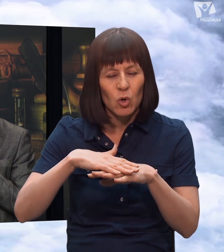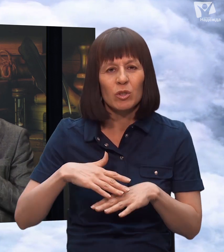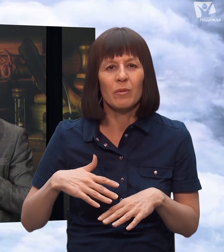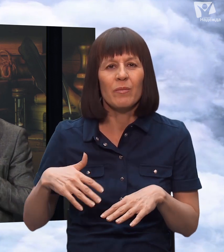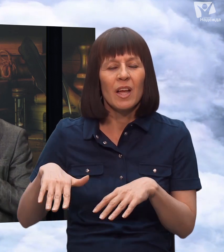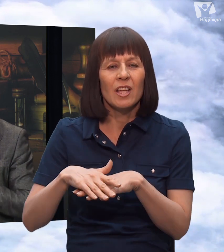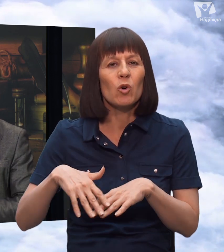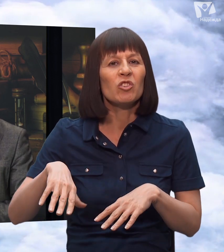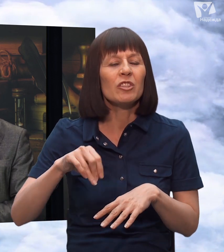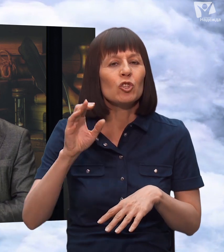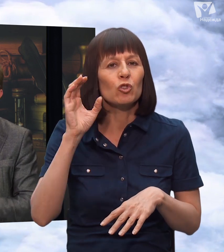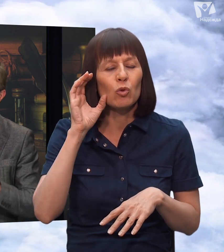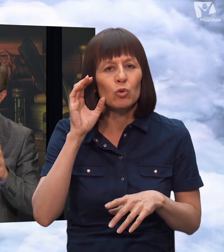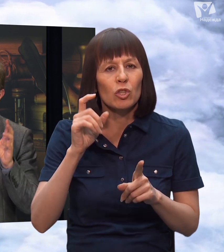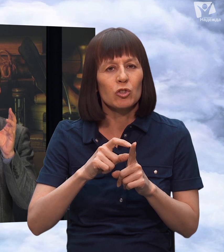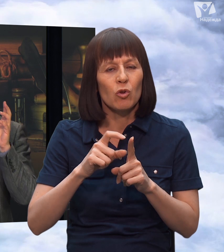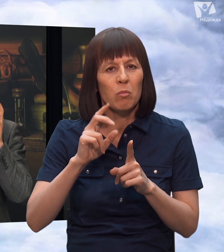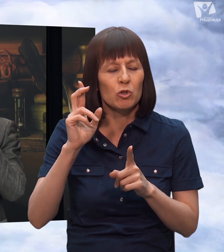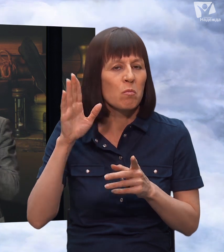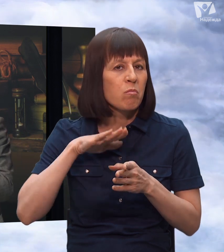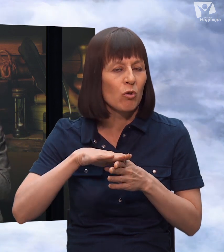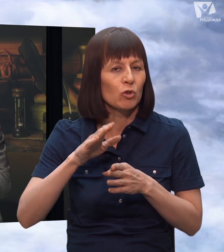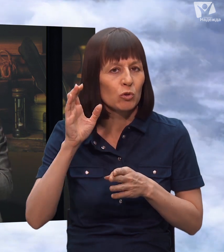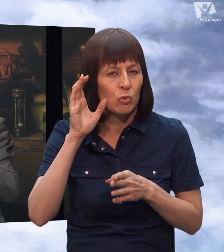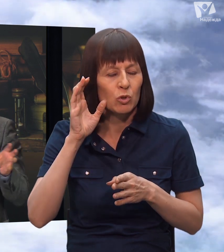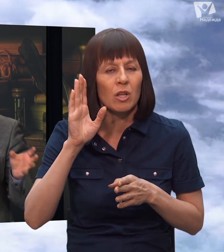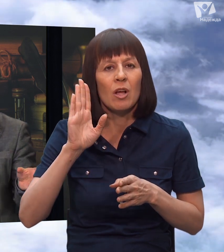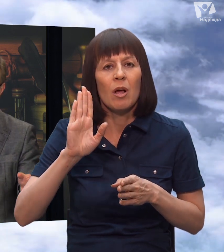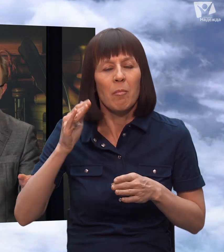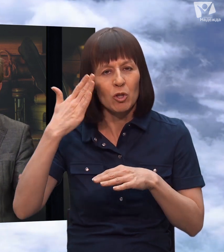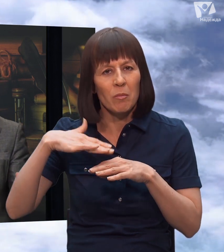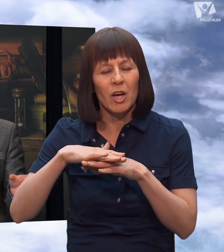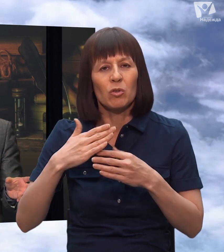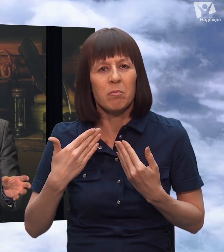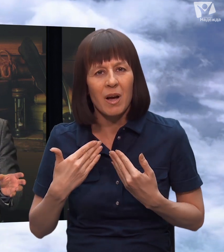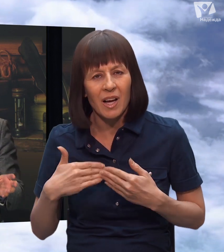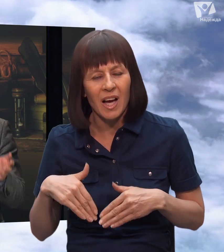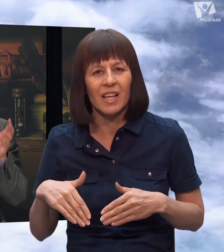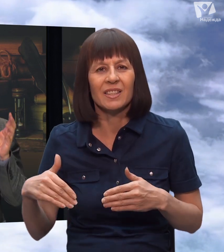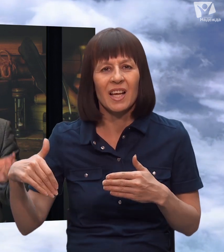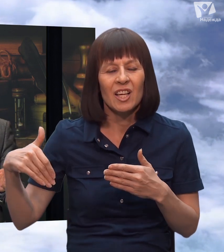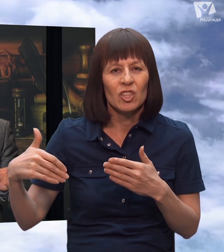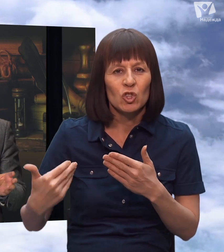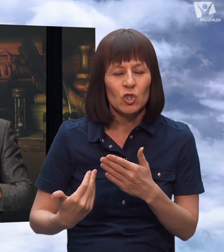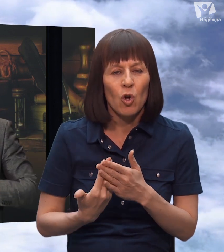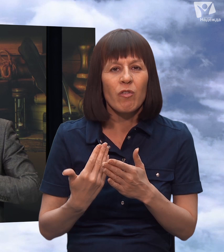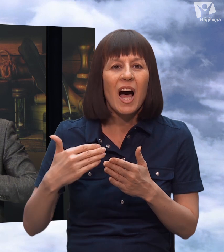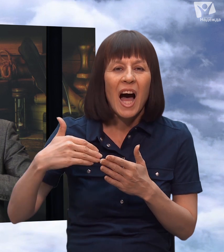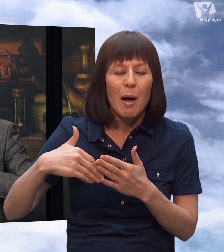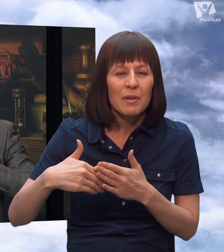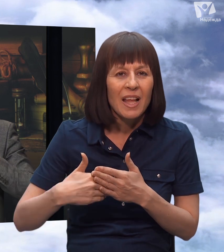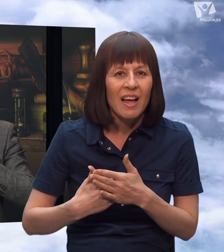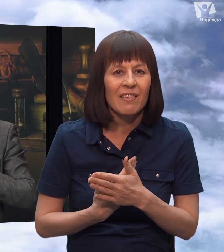совет был обновлен и обо всем об этом мы тоже читаем в книге второзаконие то есть мы читаем о том что